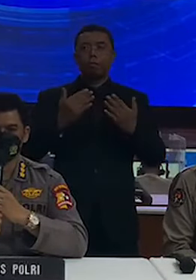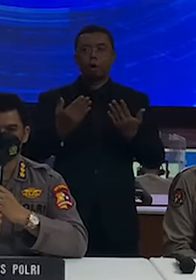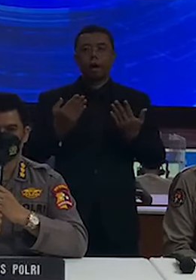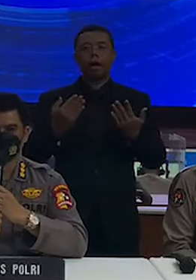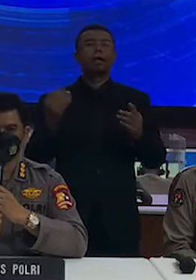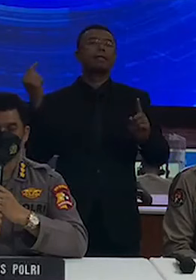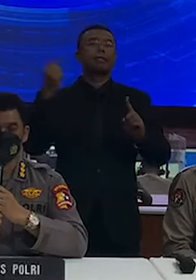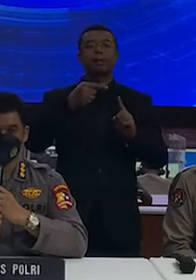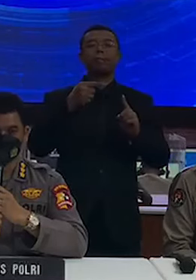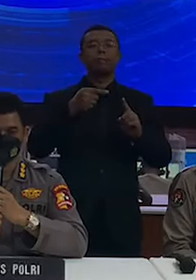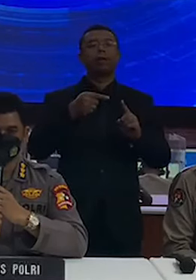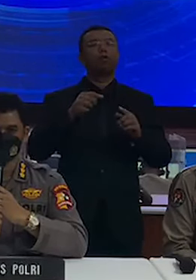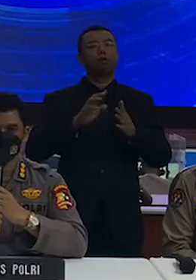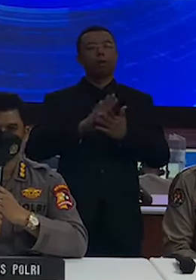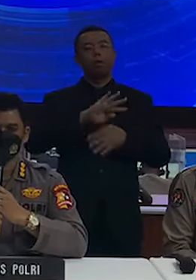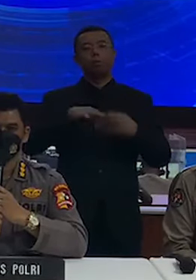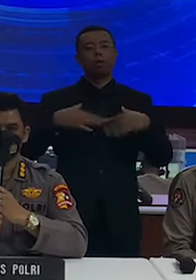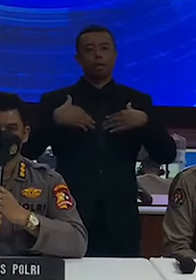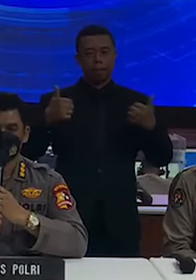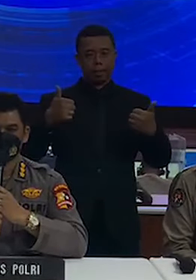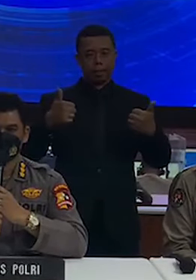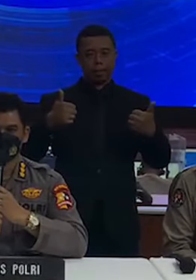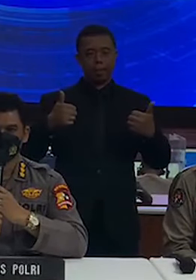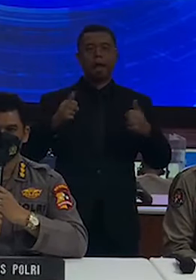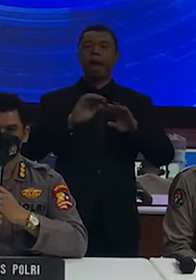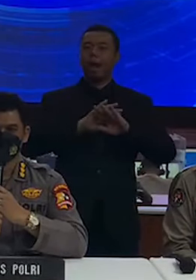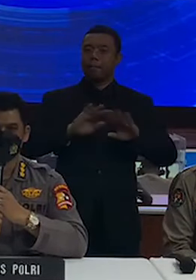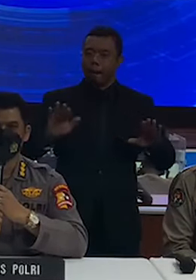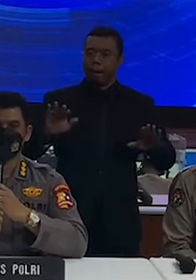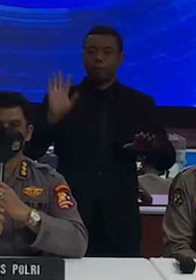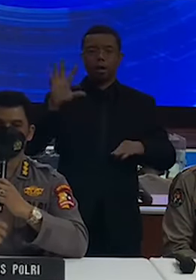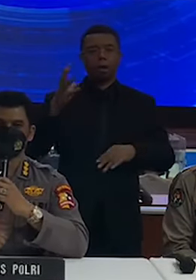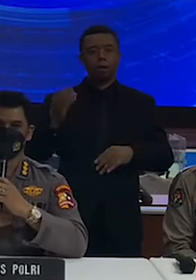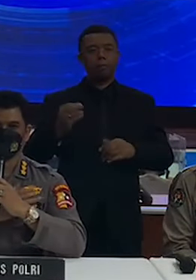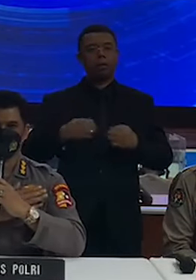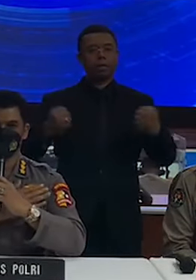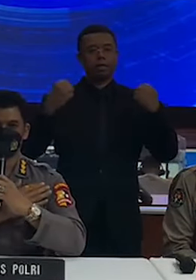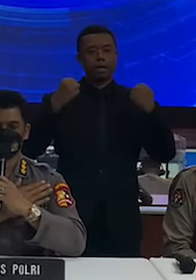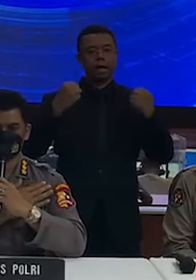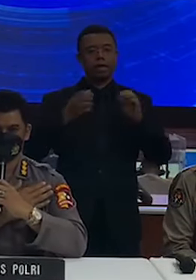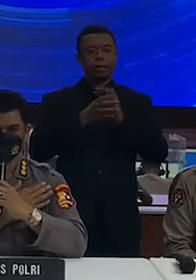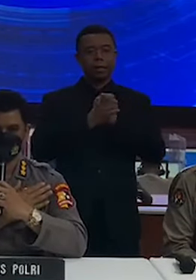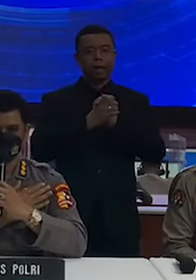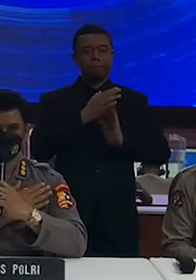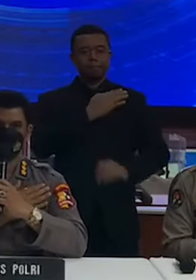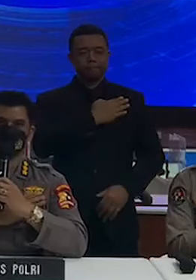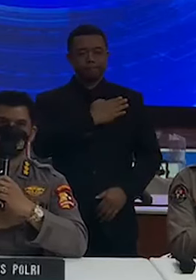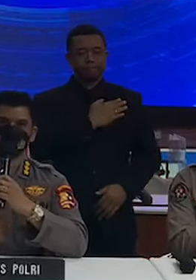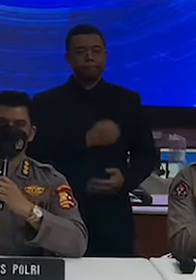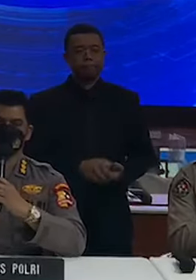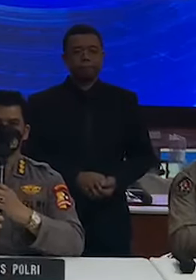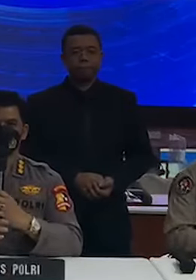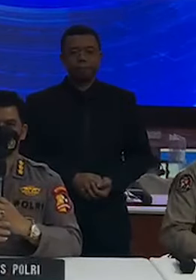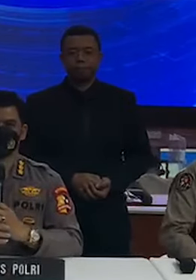dan lancar sampai tujuan. Mudik aman, mudik sehat. Salam presisi.